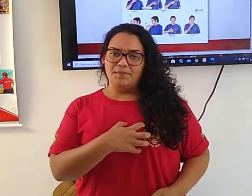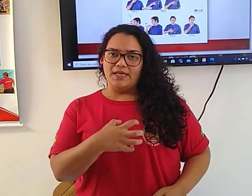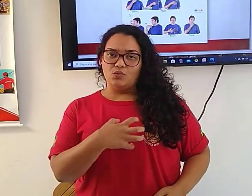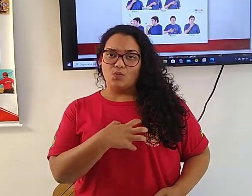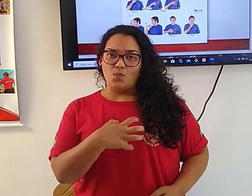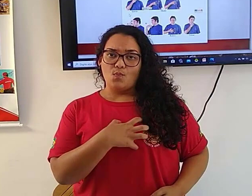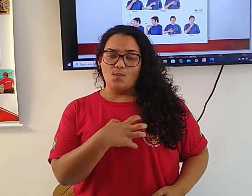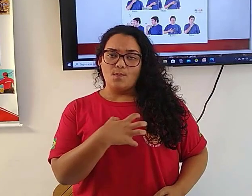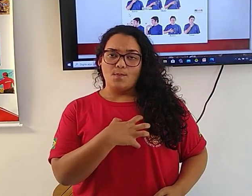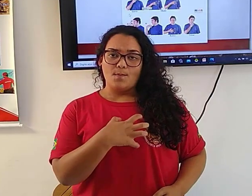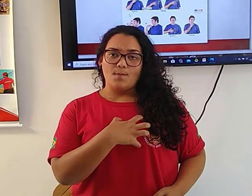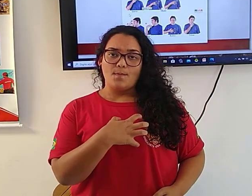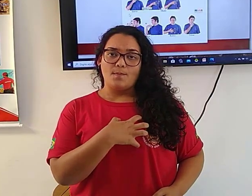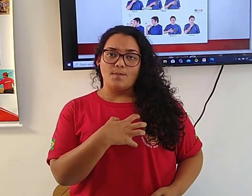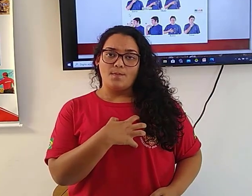sentimento,